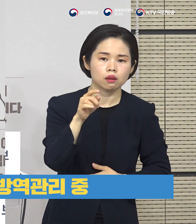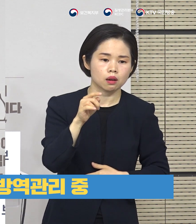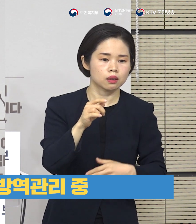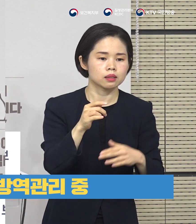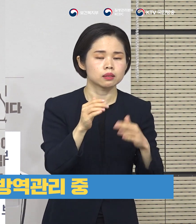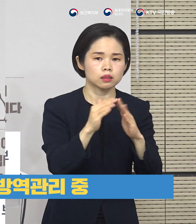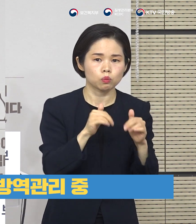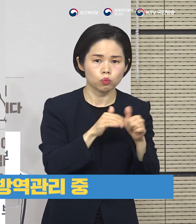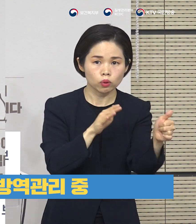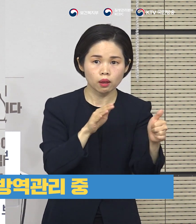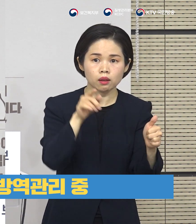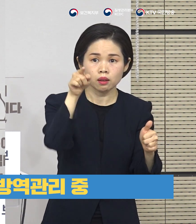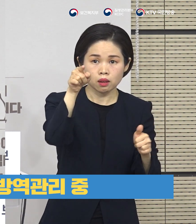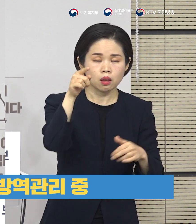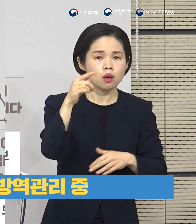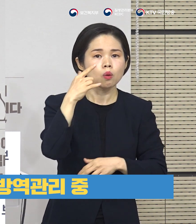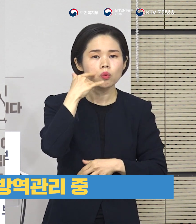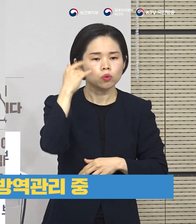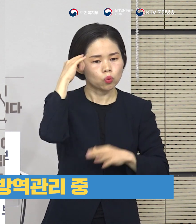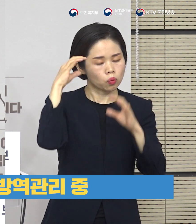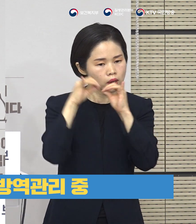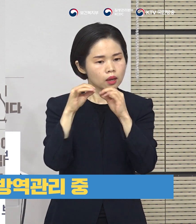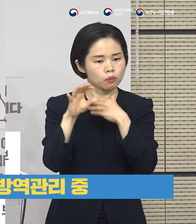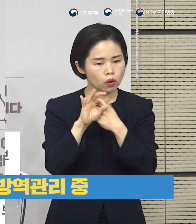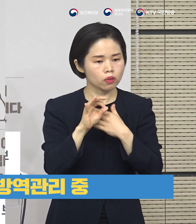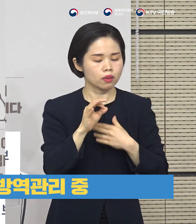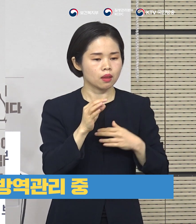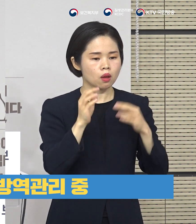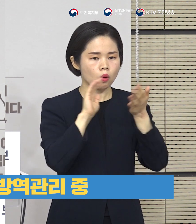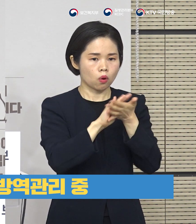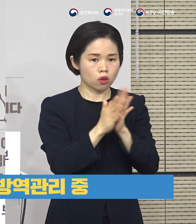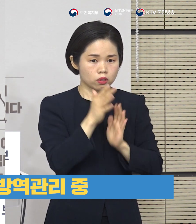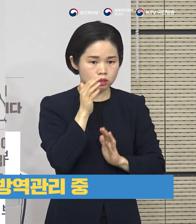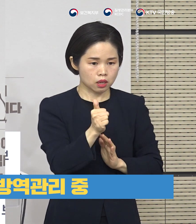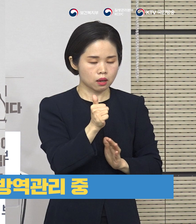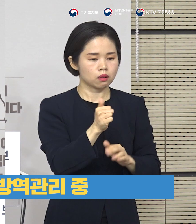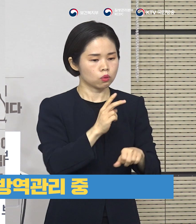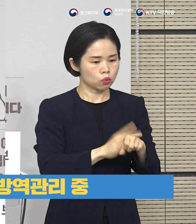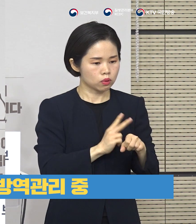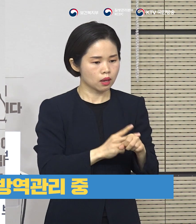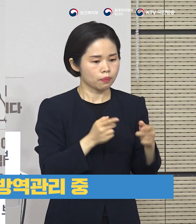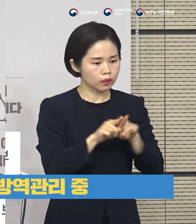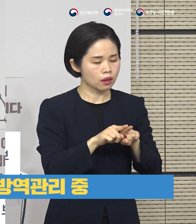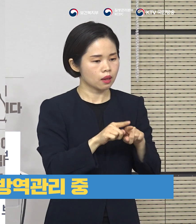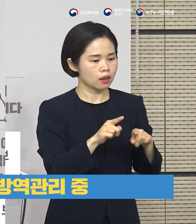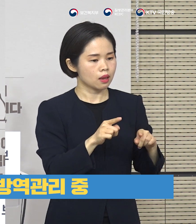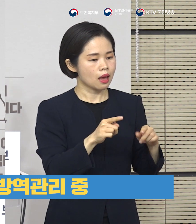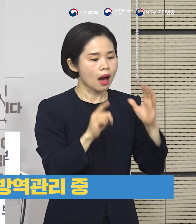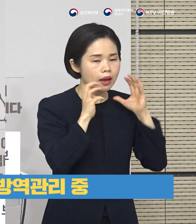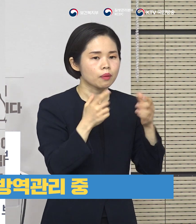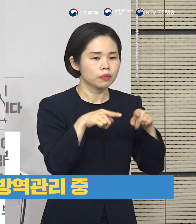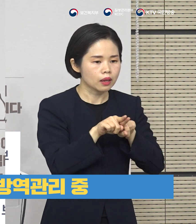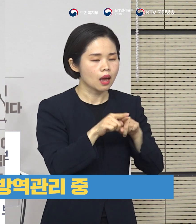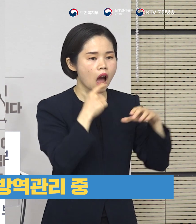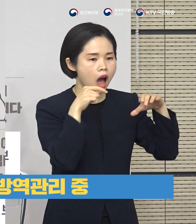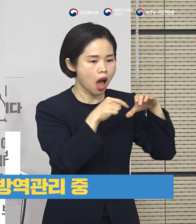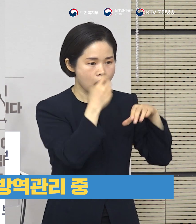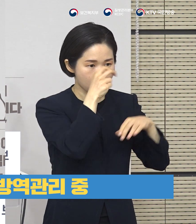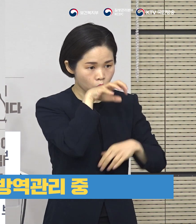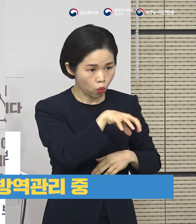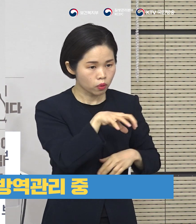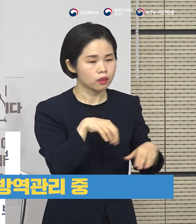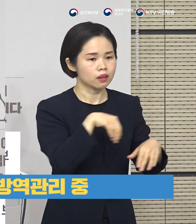연락하여 하원시키되 보호자의 동의가 있을 경우에는 원장이나 교사가 동행 진료할 수 있도록